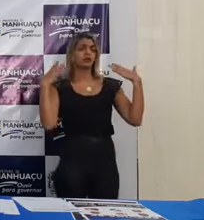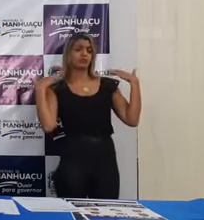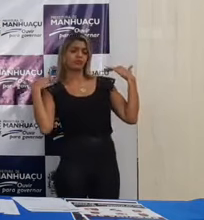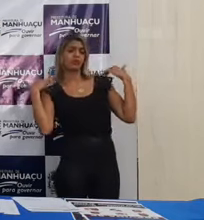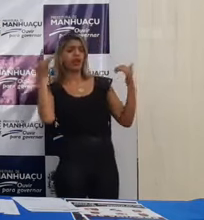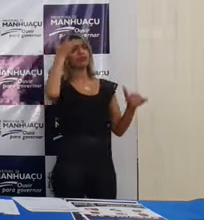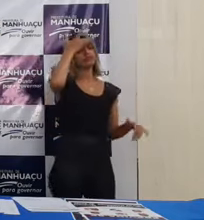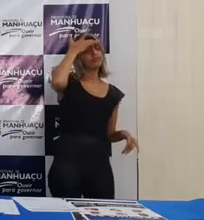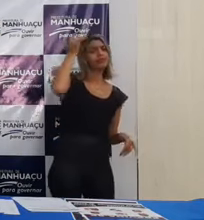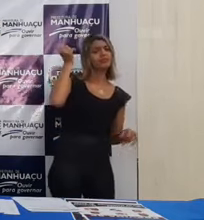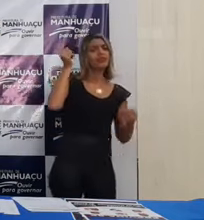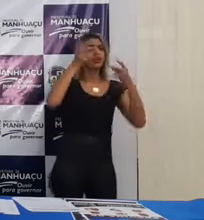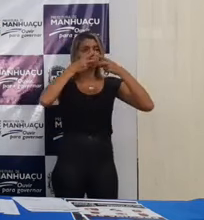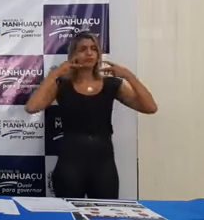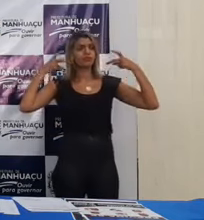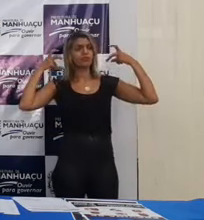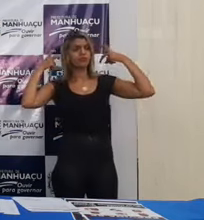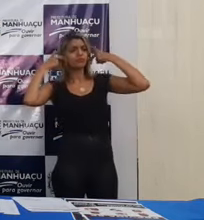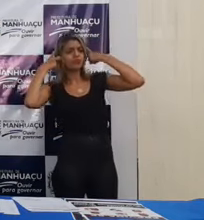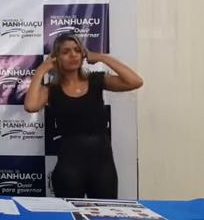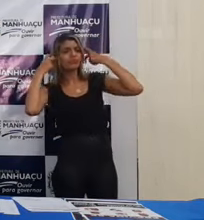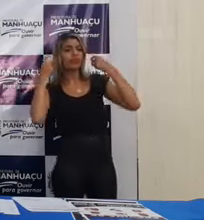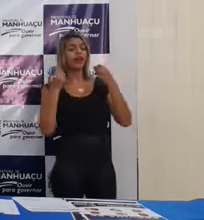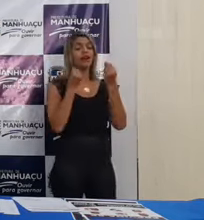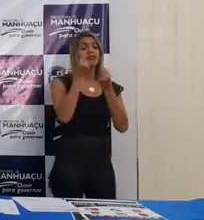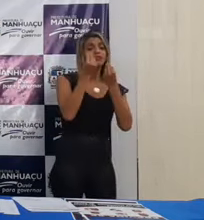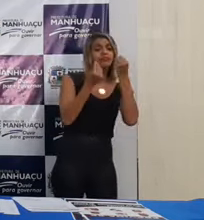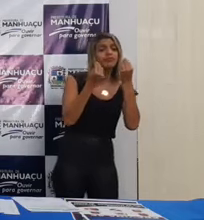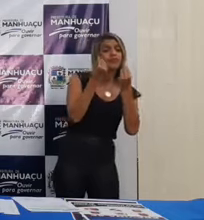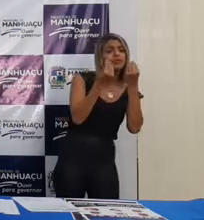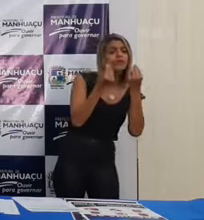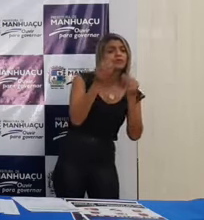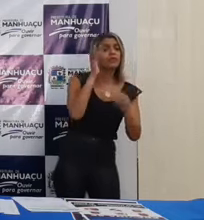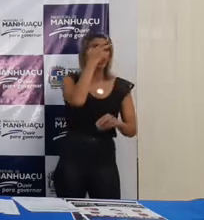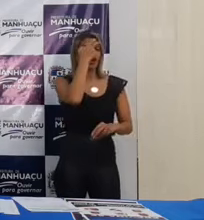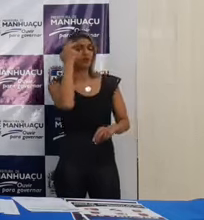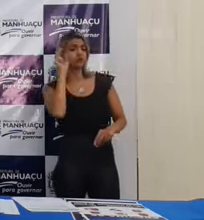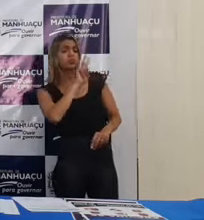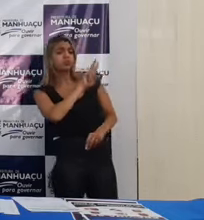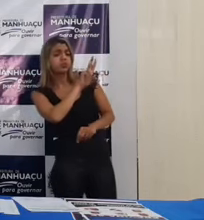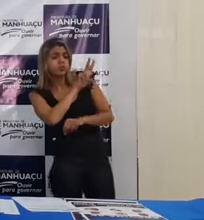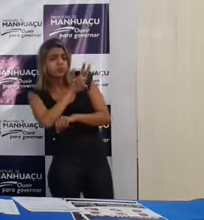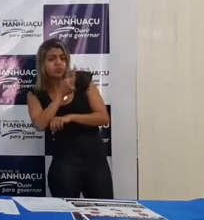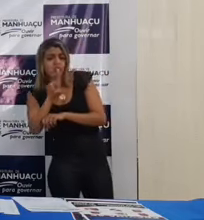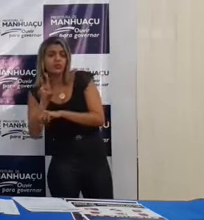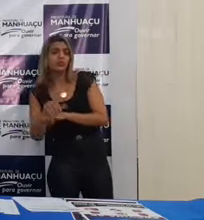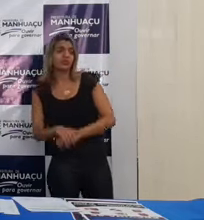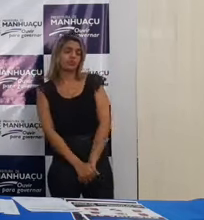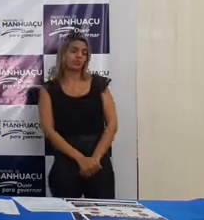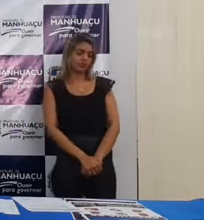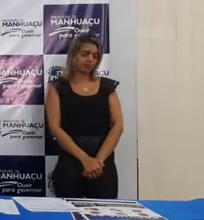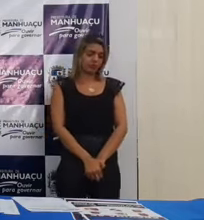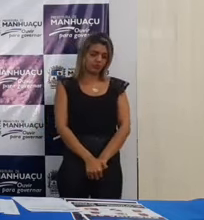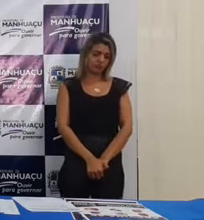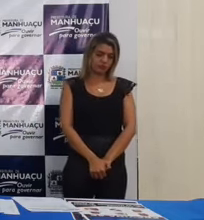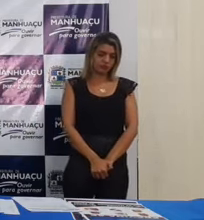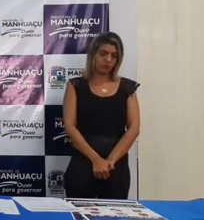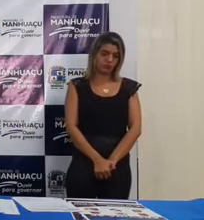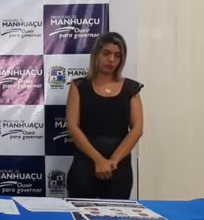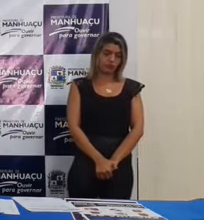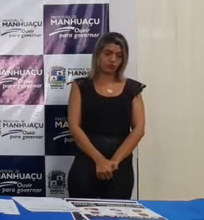que iria funcionar, pela Polícia Militar, pela Prefeitura, até mesmo poder ajudar. Não só jogar esse compromisso, essa responsabilidade